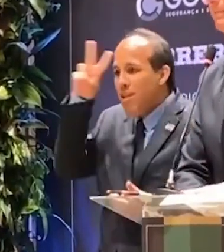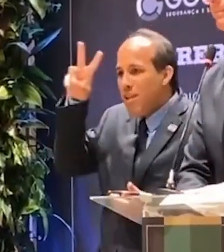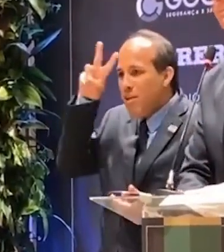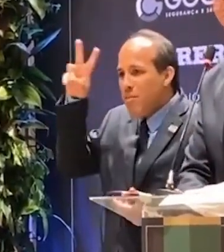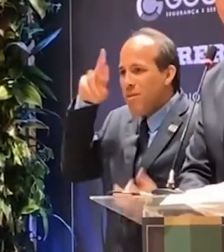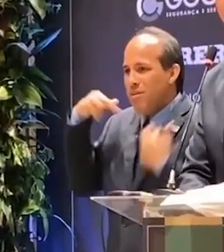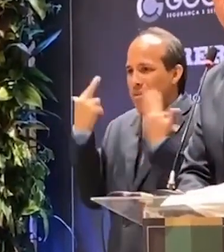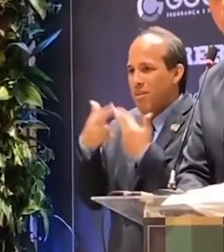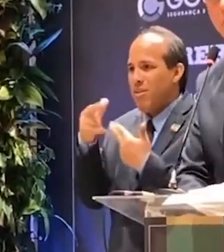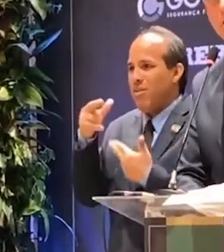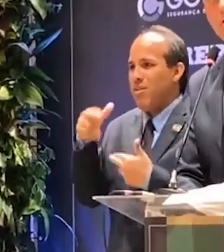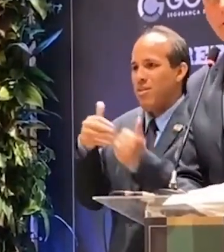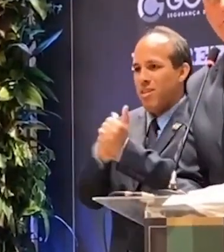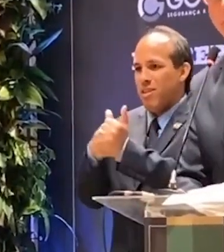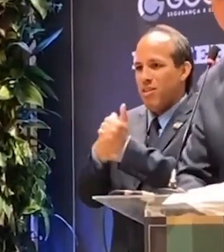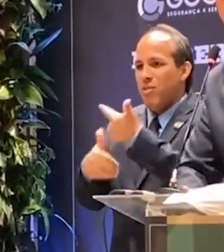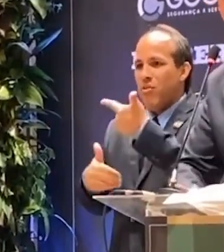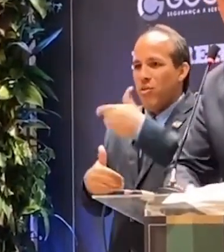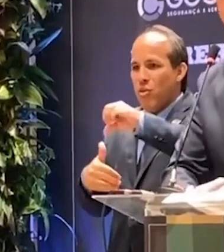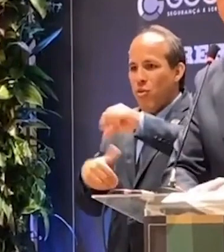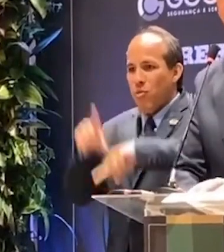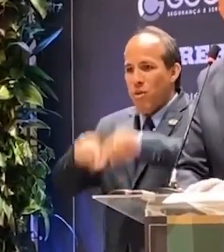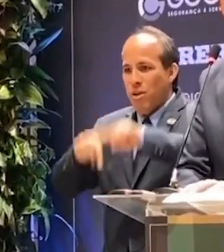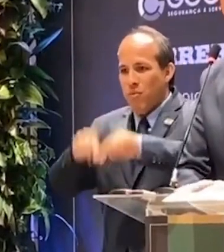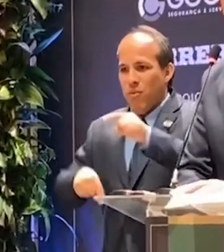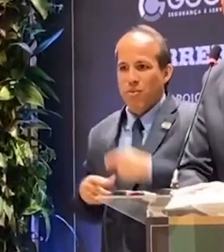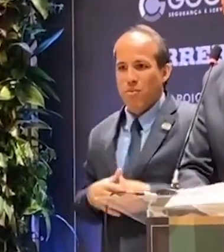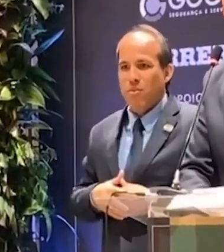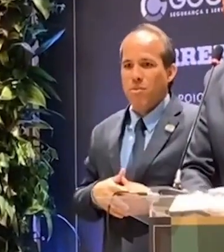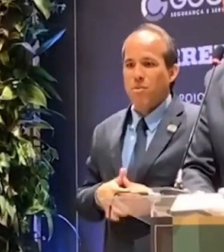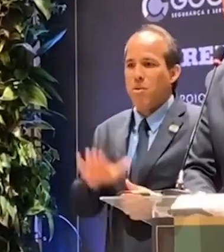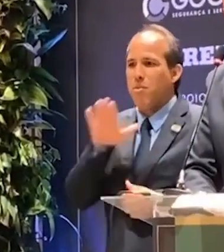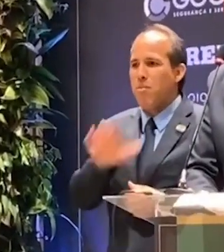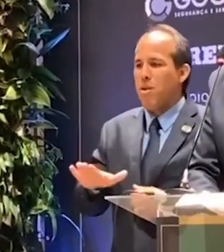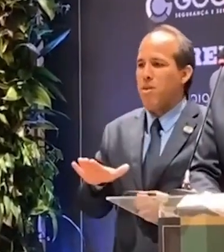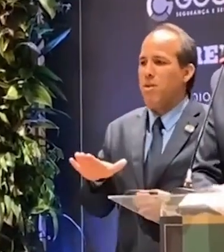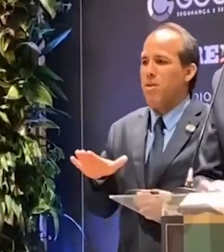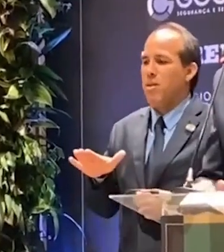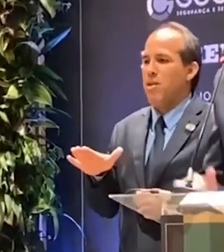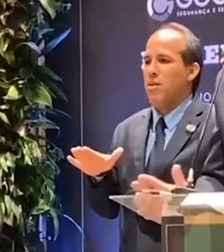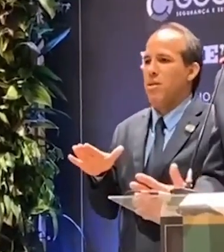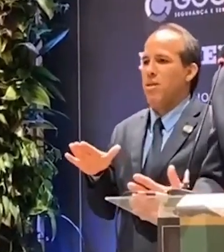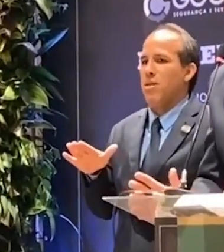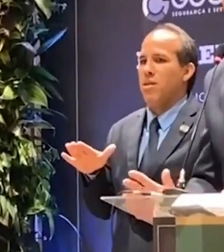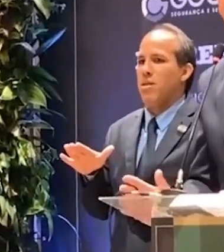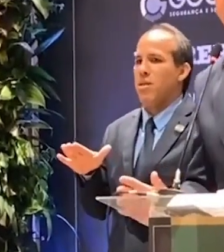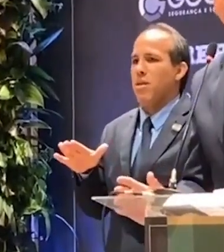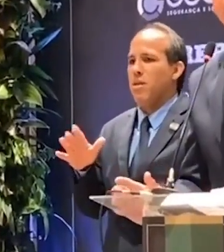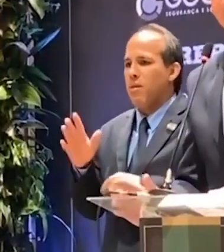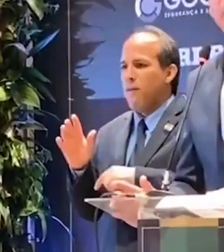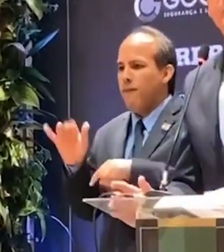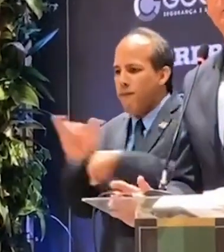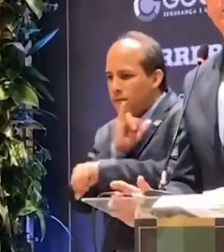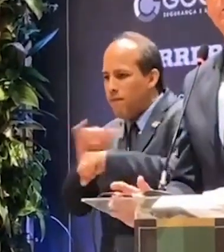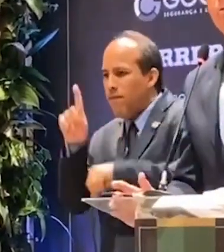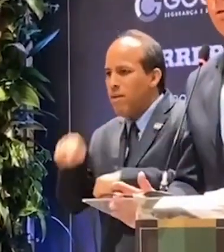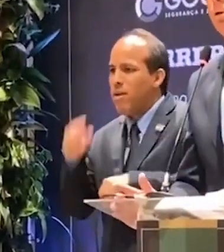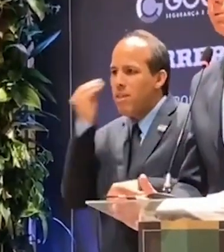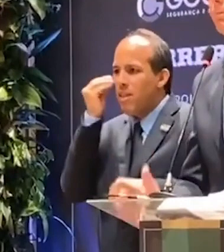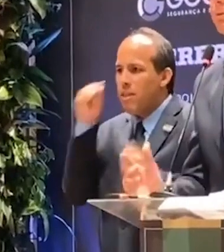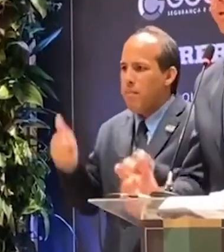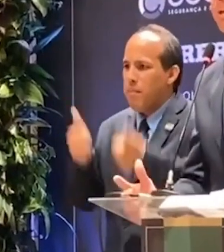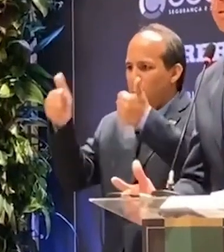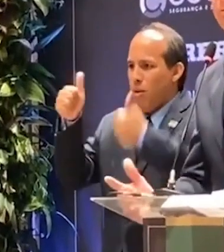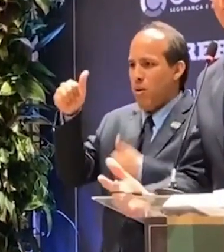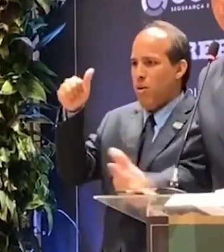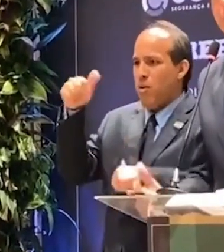secreta? Foram 29 palavrões. Mas a busca é melhorar o país.